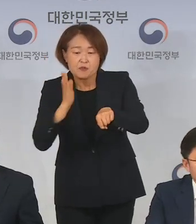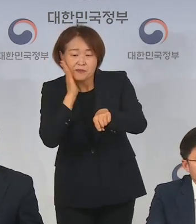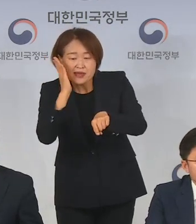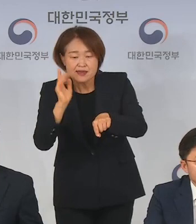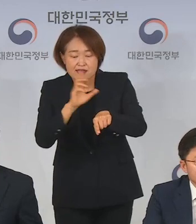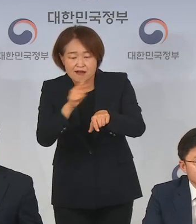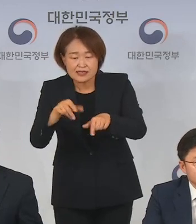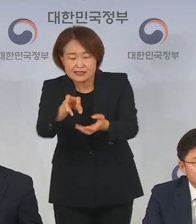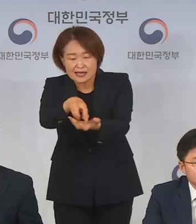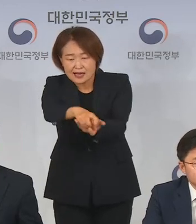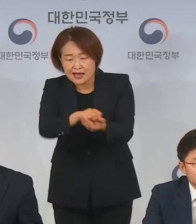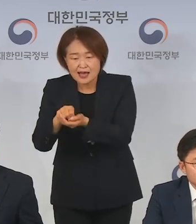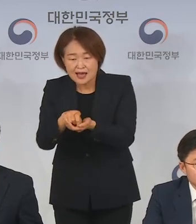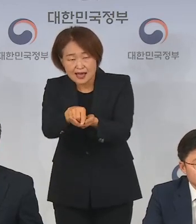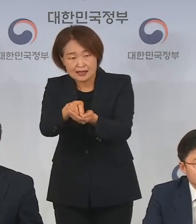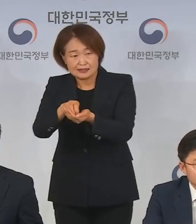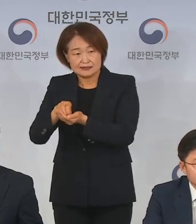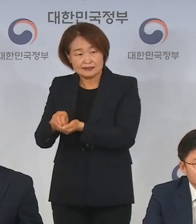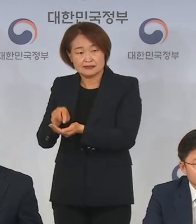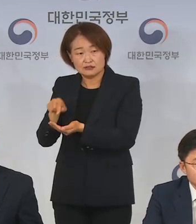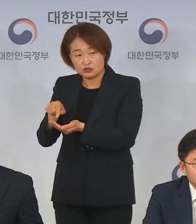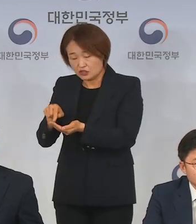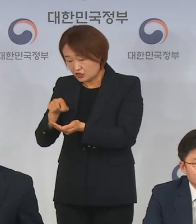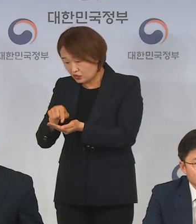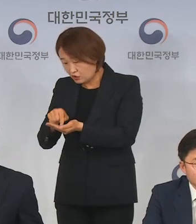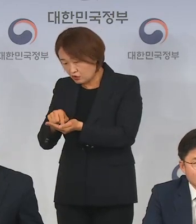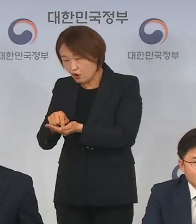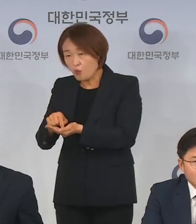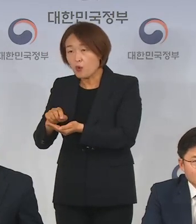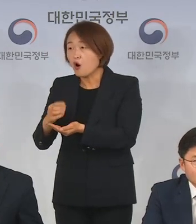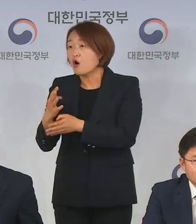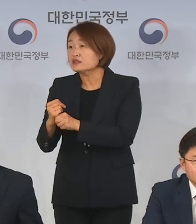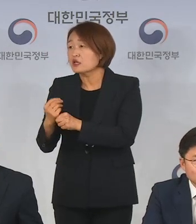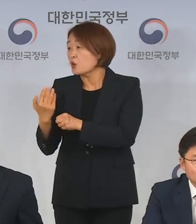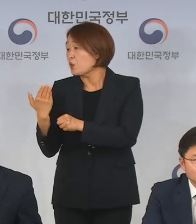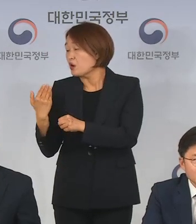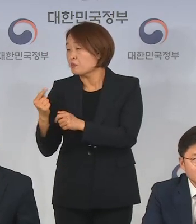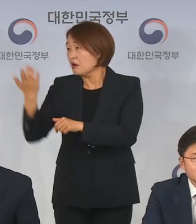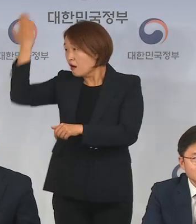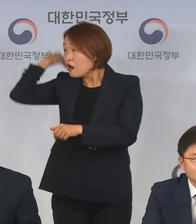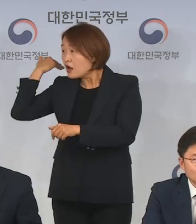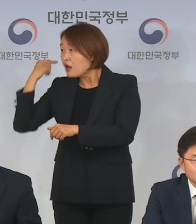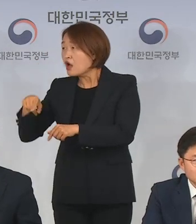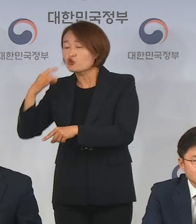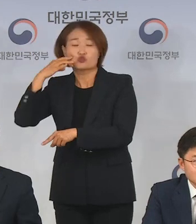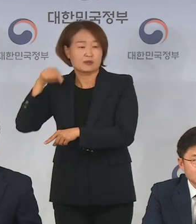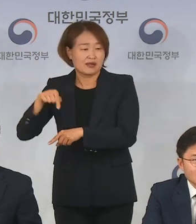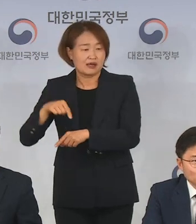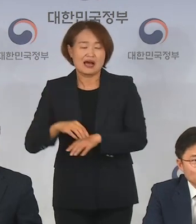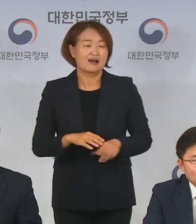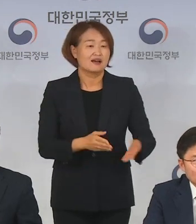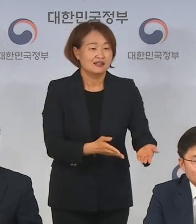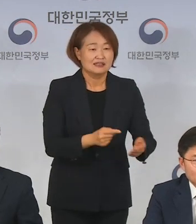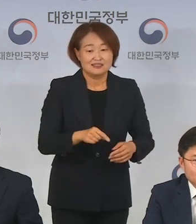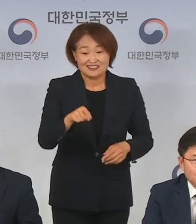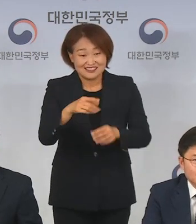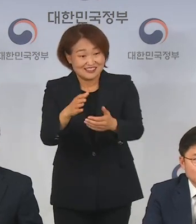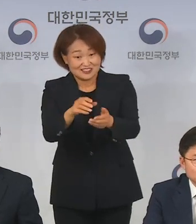가서 시료를 확보하면 가장 또 최근께 되는 거잖아요. 시료는 최근 것이 있지는